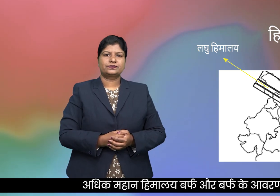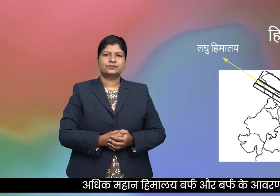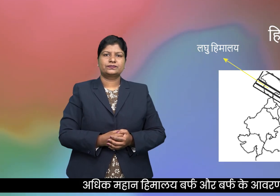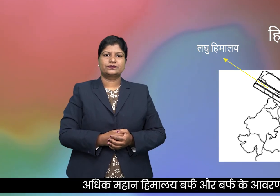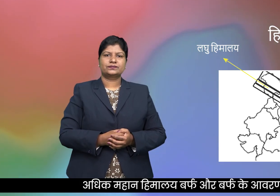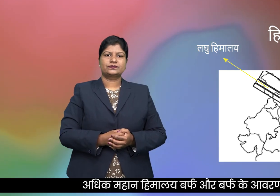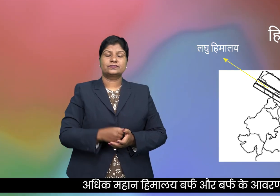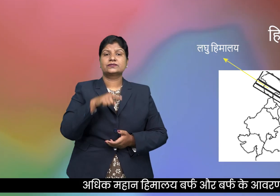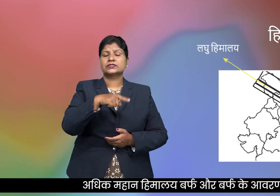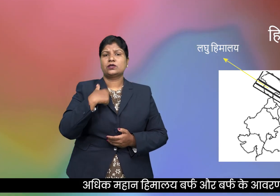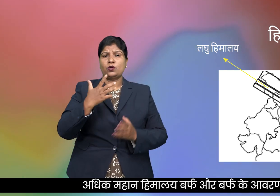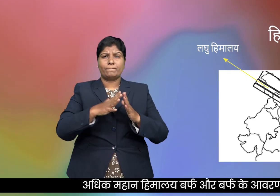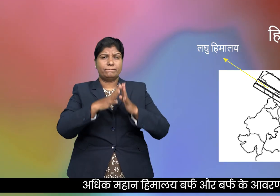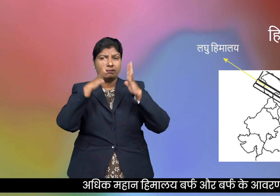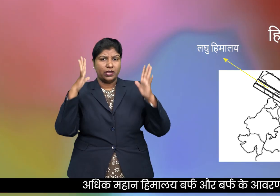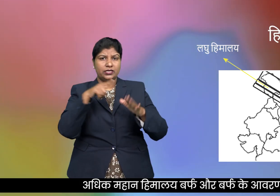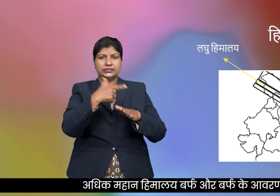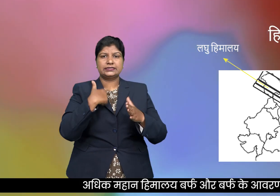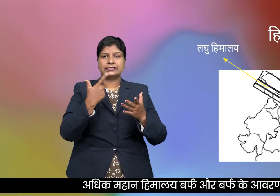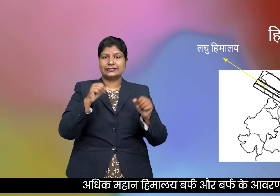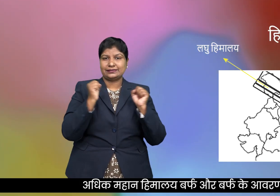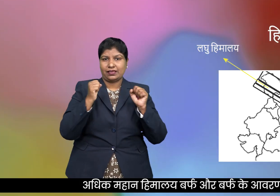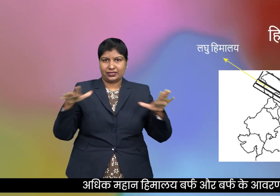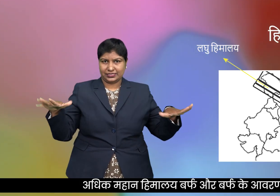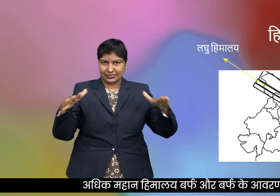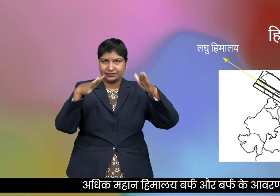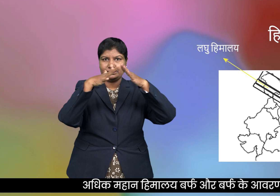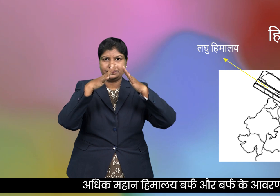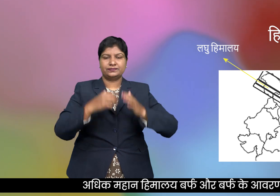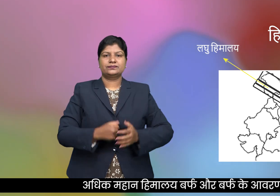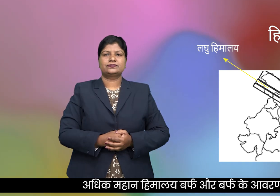अधिक महान हिमालय बर्फ और बर्फ के आवरण से बना है।